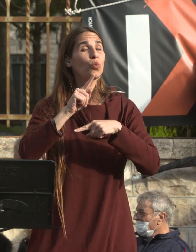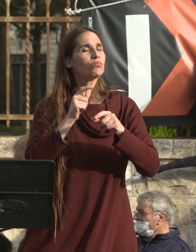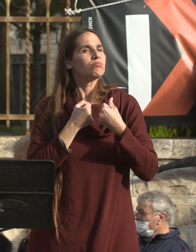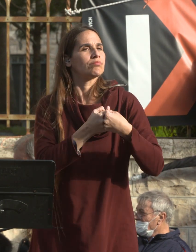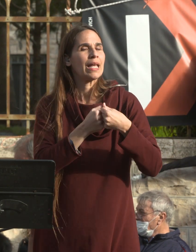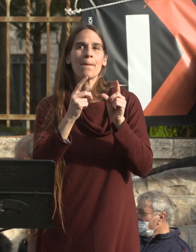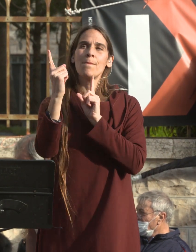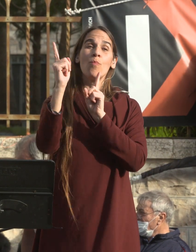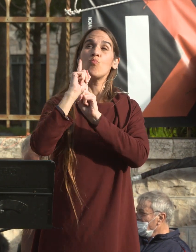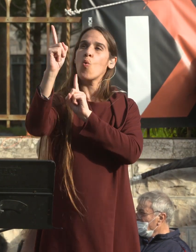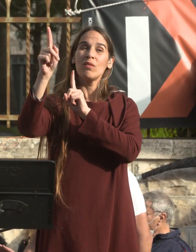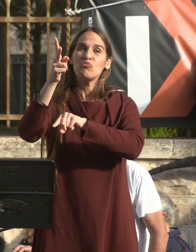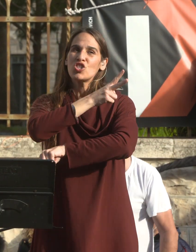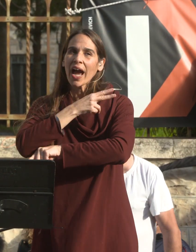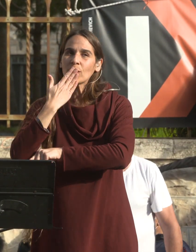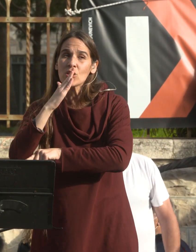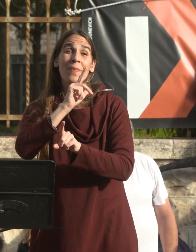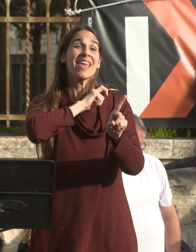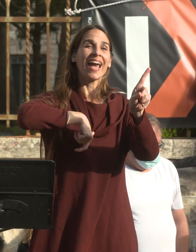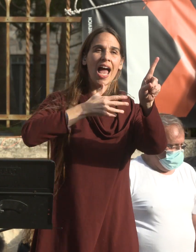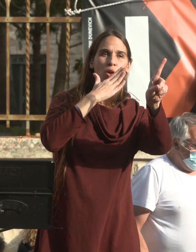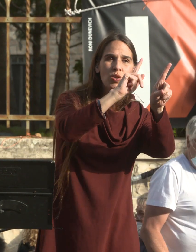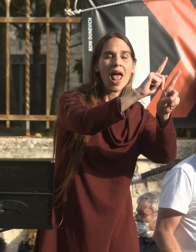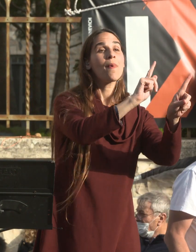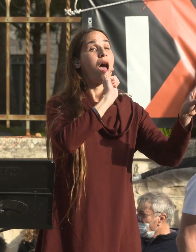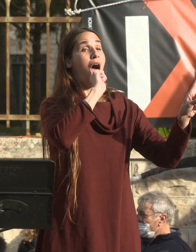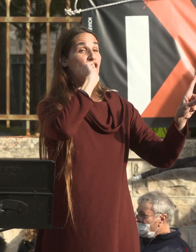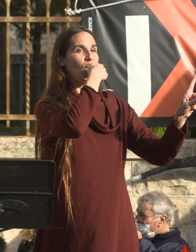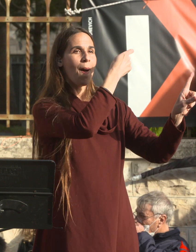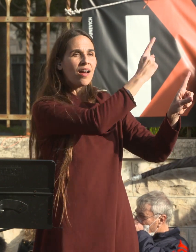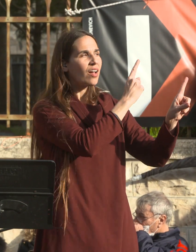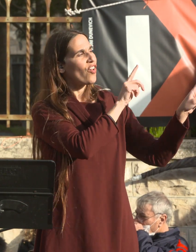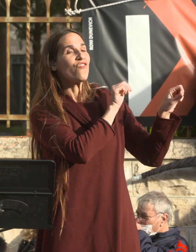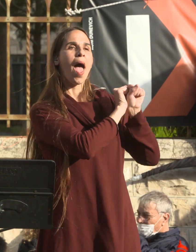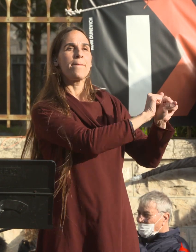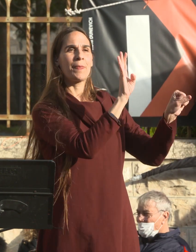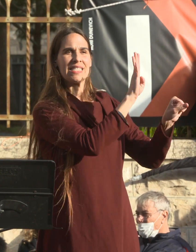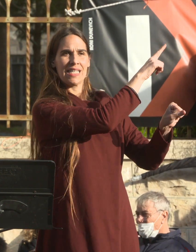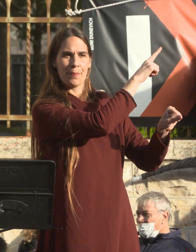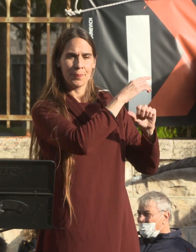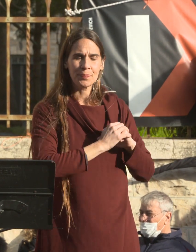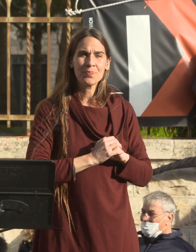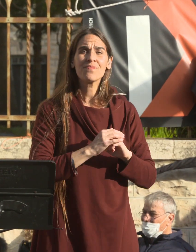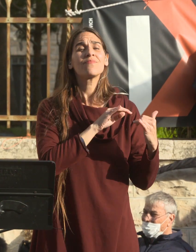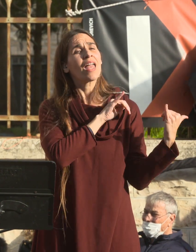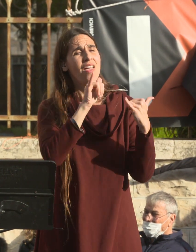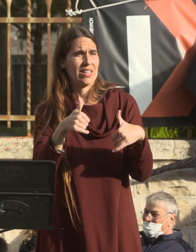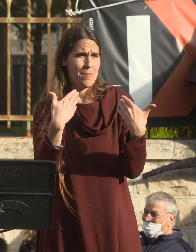ירושלים, עיריית ירושלים, השבק והביביסטים. הבאתי להם